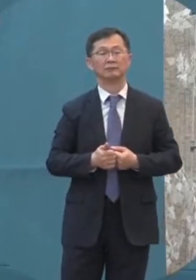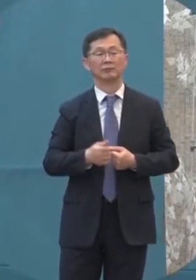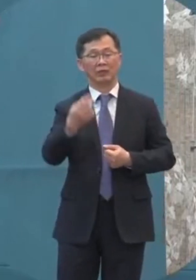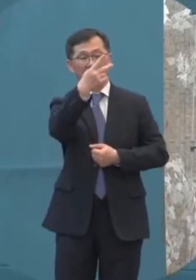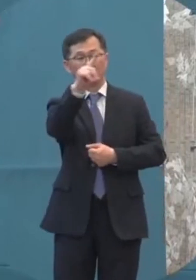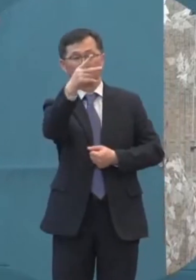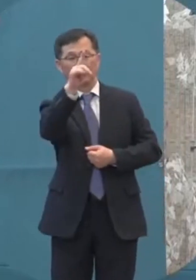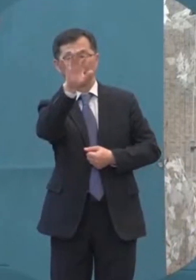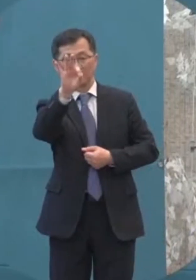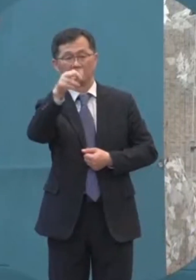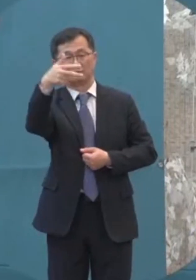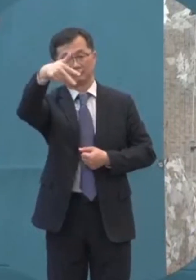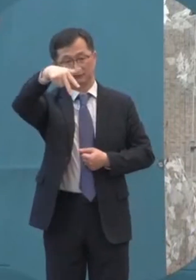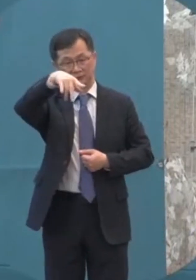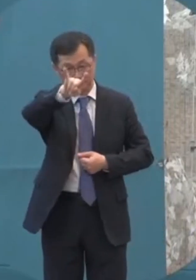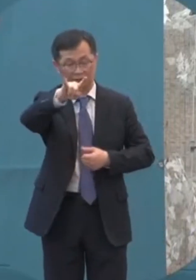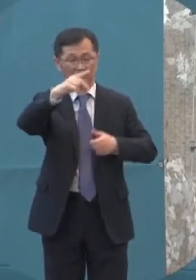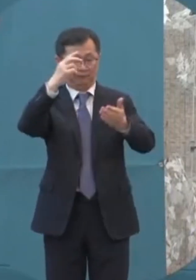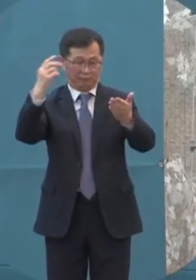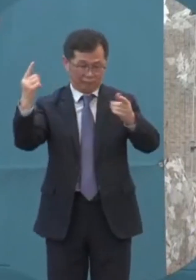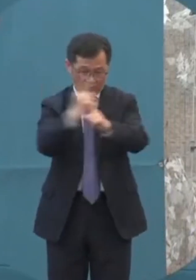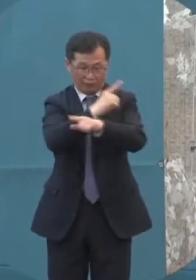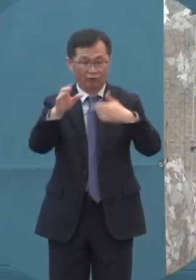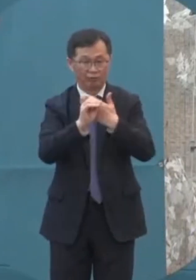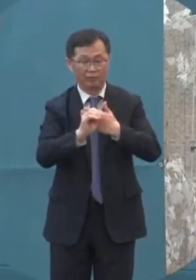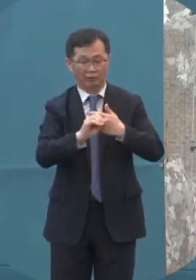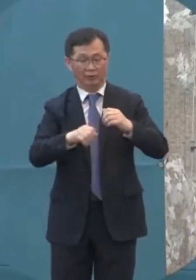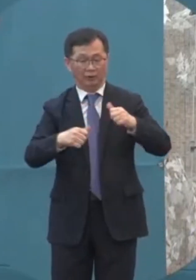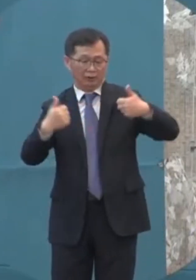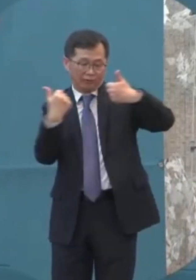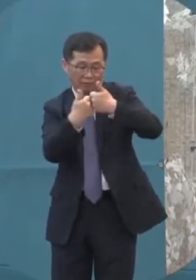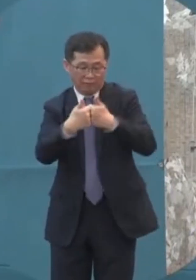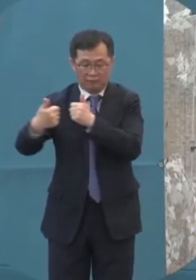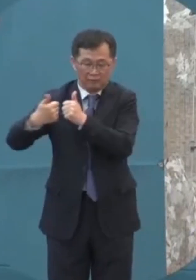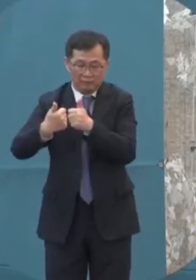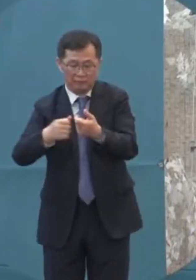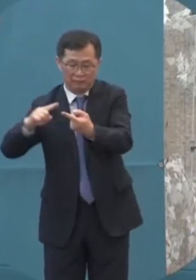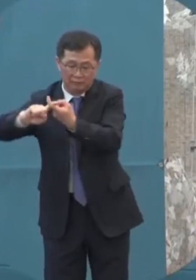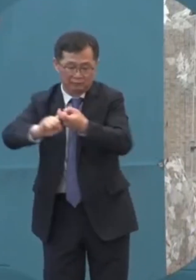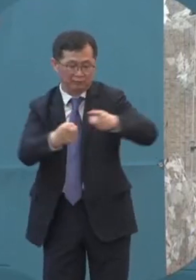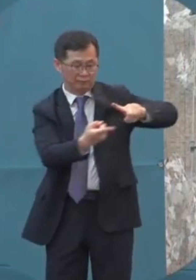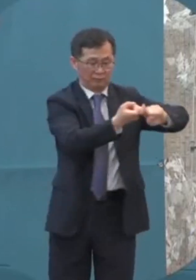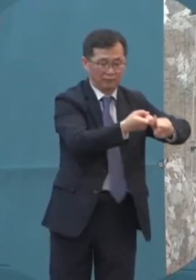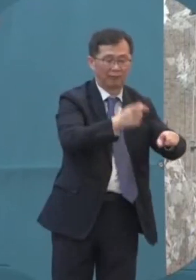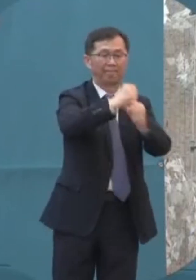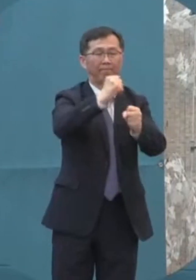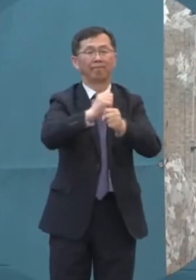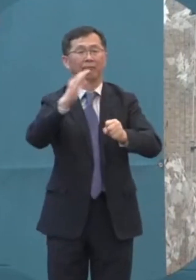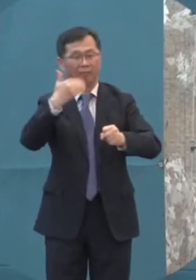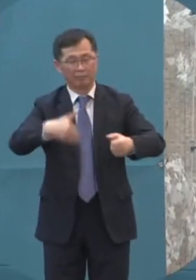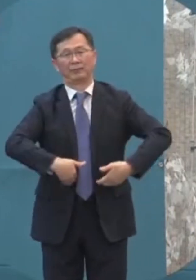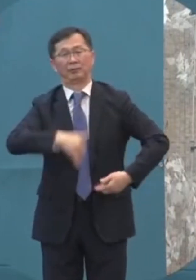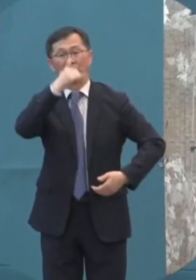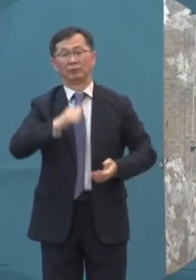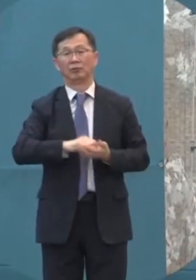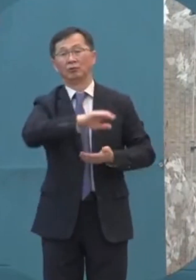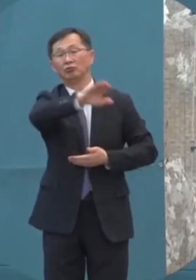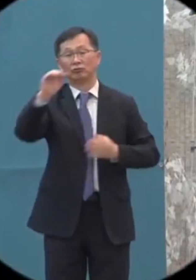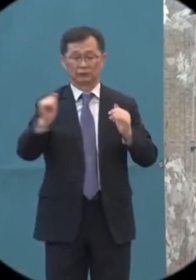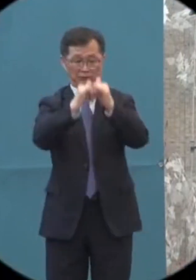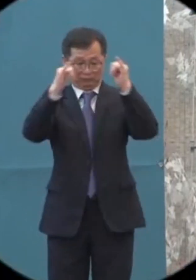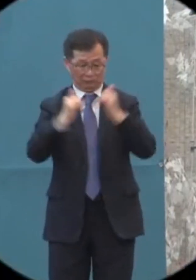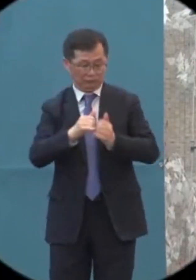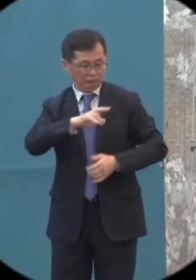다당제로 바꾸면 대화와 타협을 하지 않을 재간이 없어요. 실제로 우리